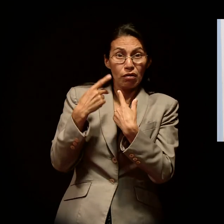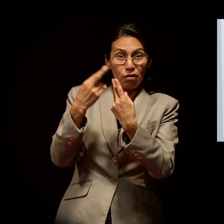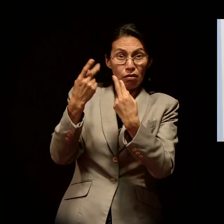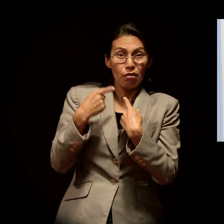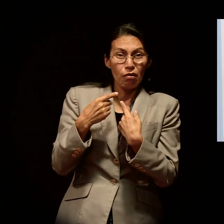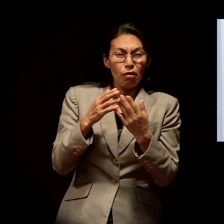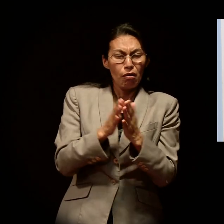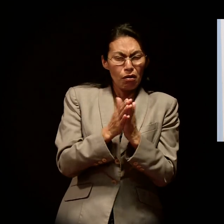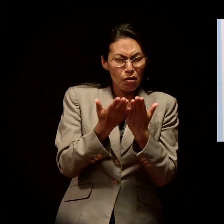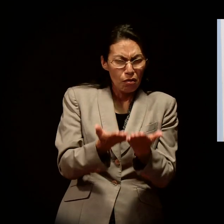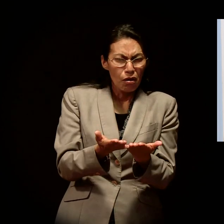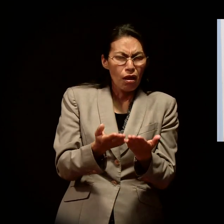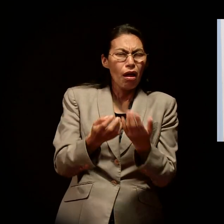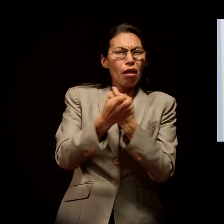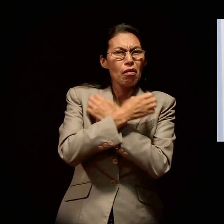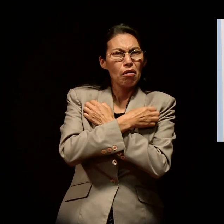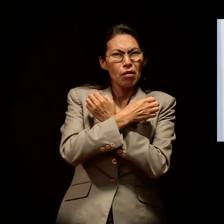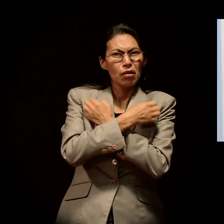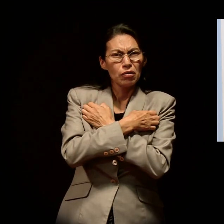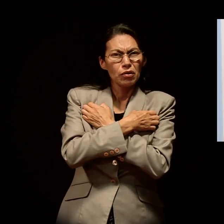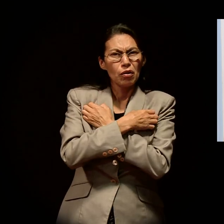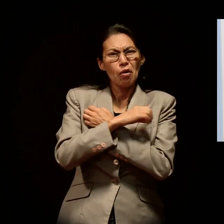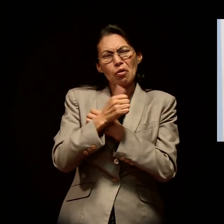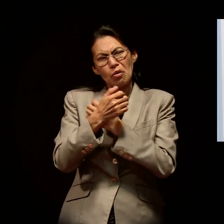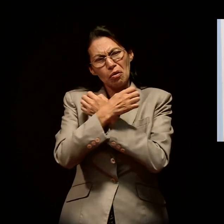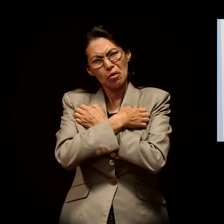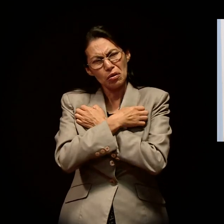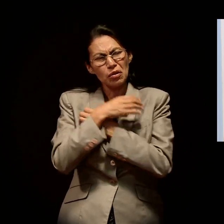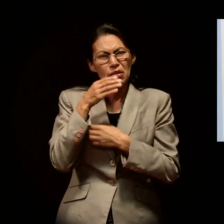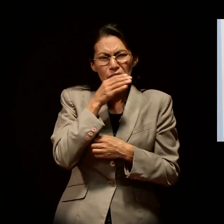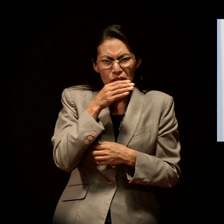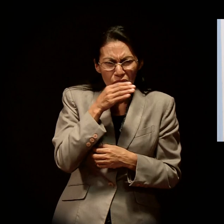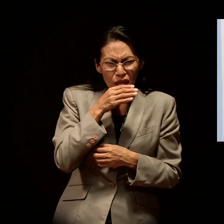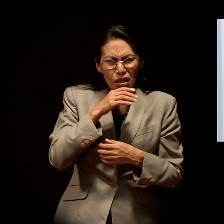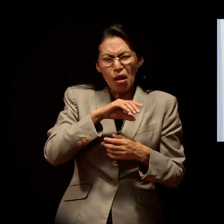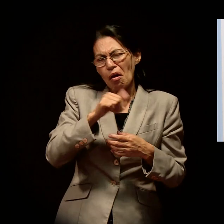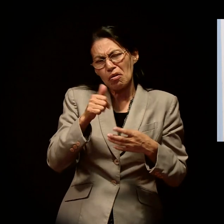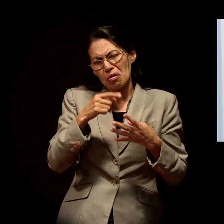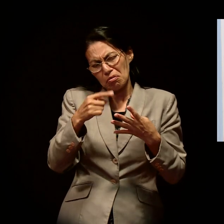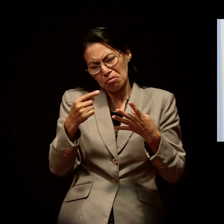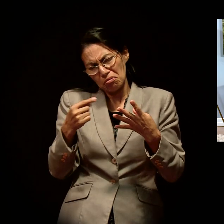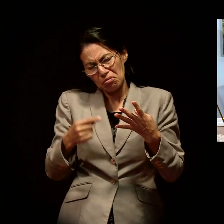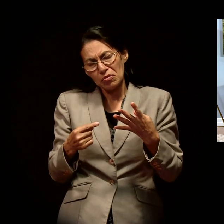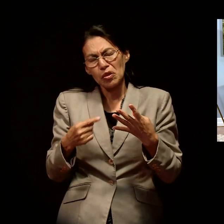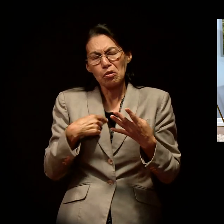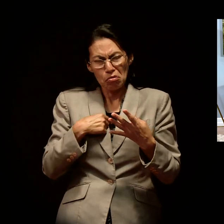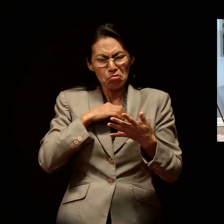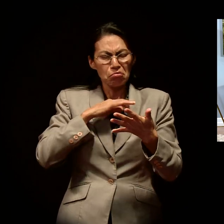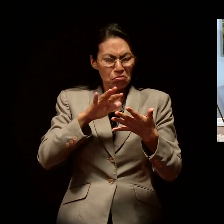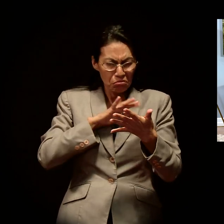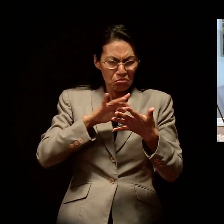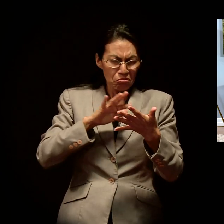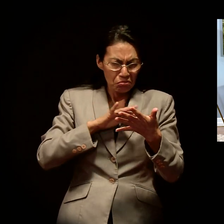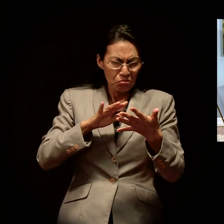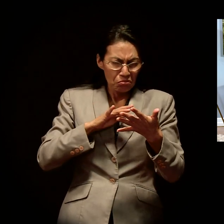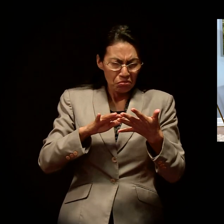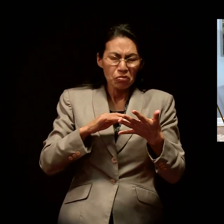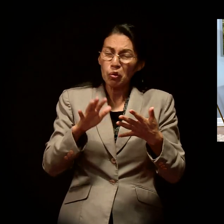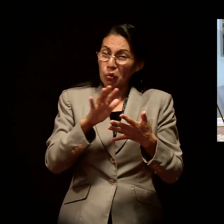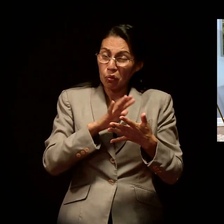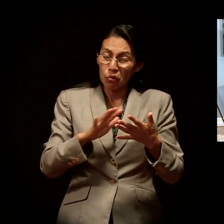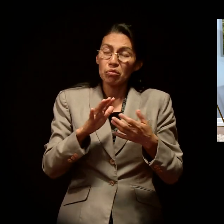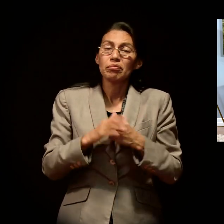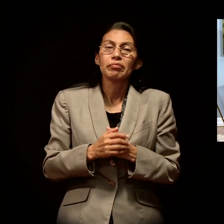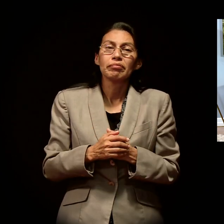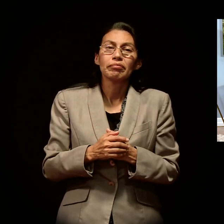me regaló libros me regaló el libro la educación la educación cristiana y otros más y yo lo sé devorado los he